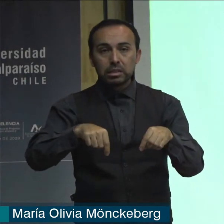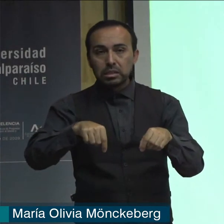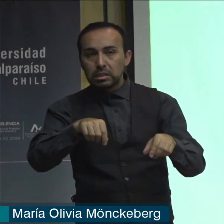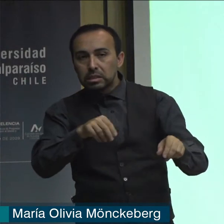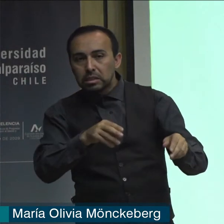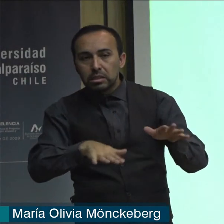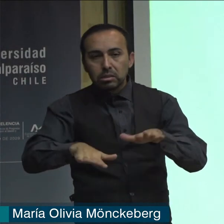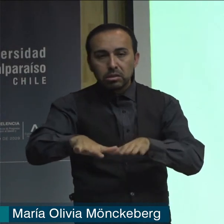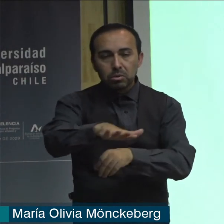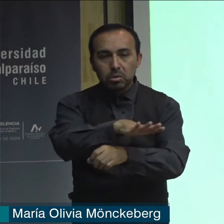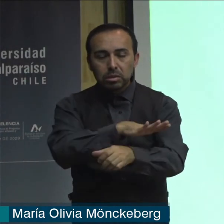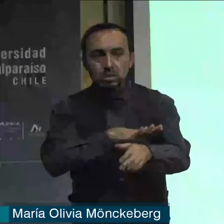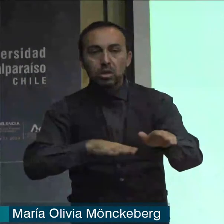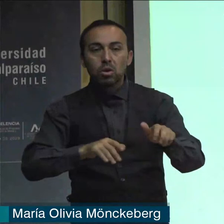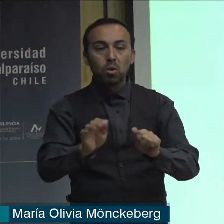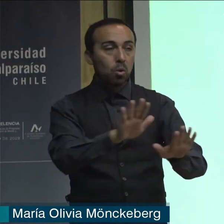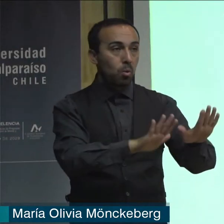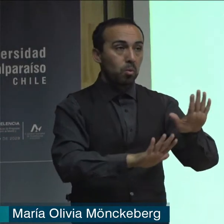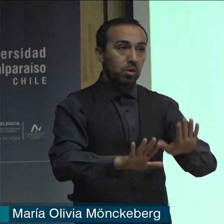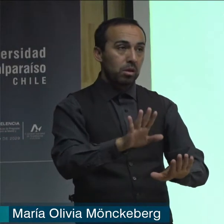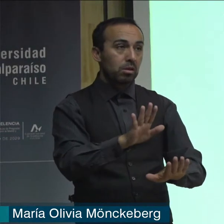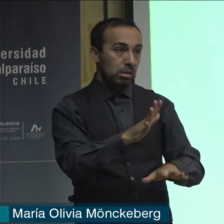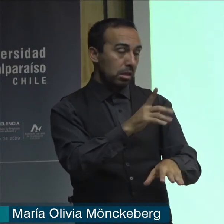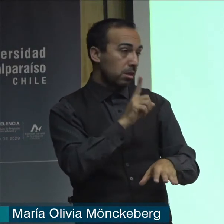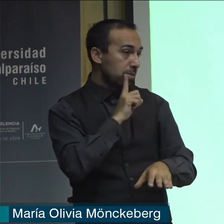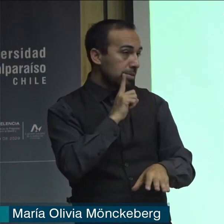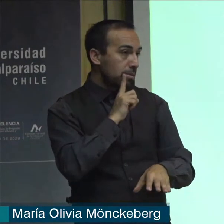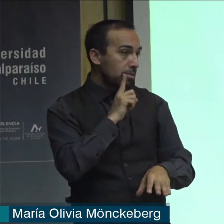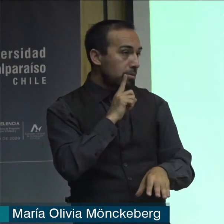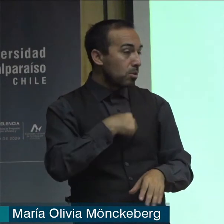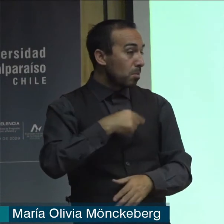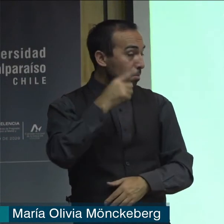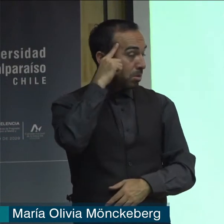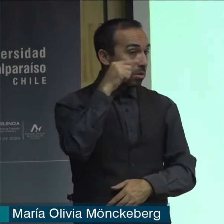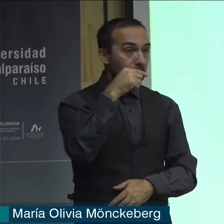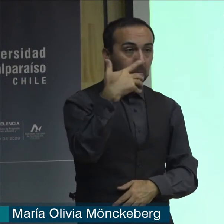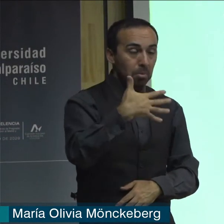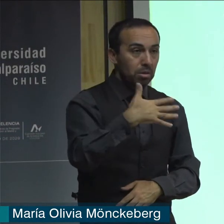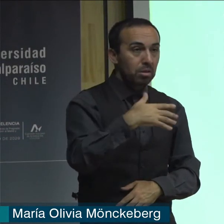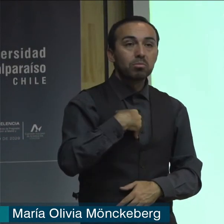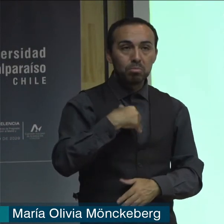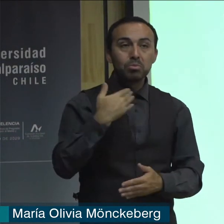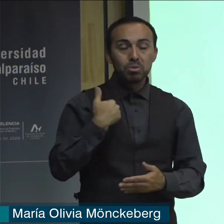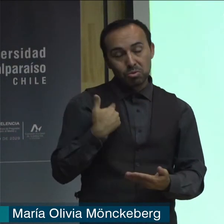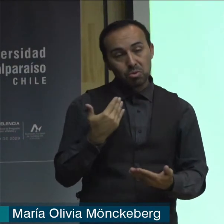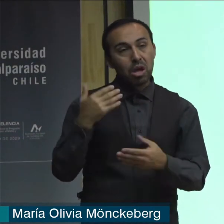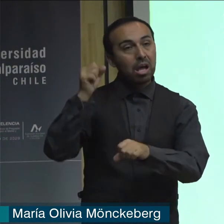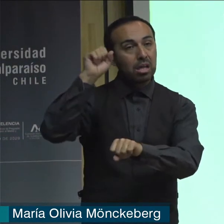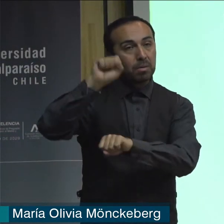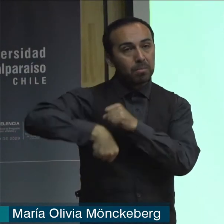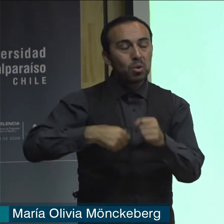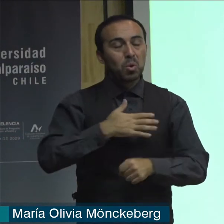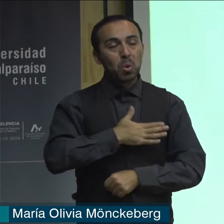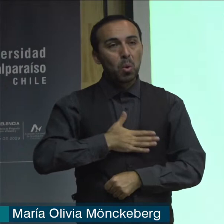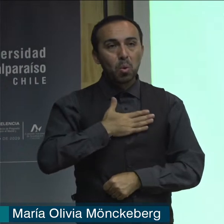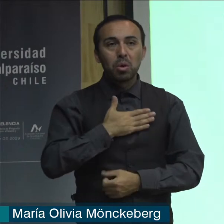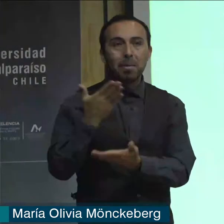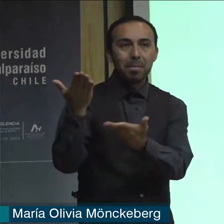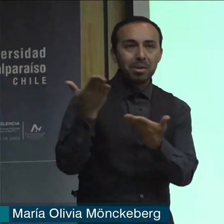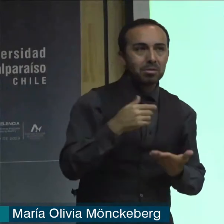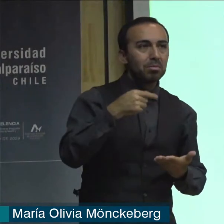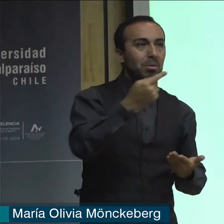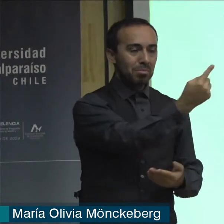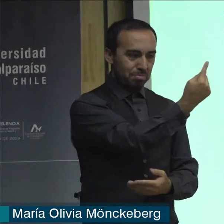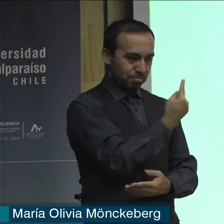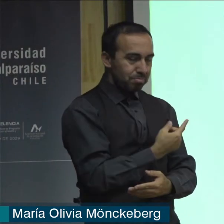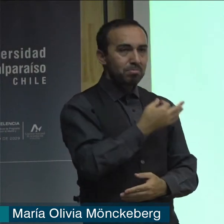en que es importante y acepté con mucho gusto la invitación para poder comentar